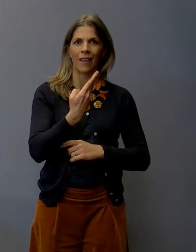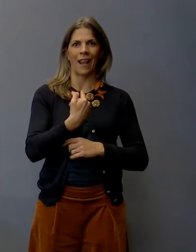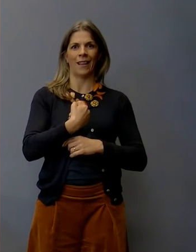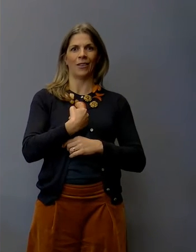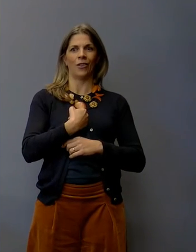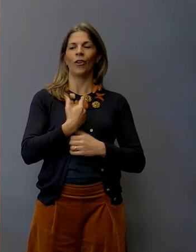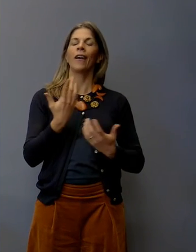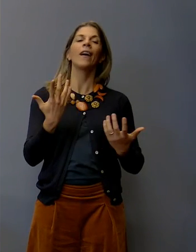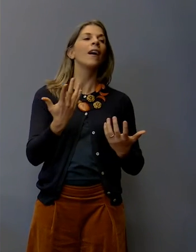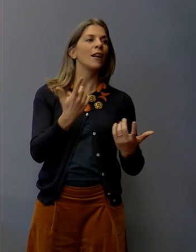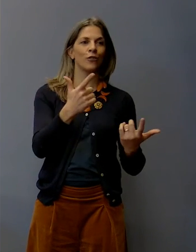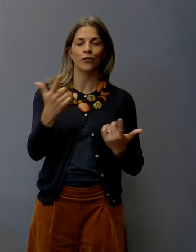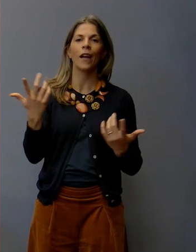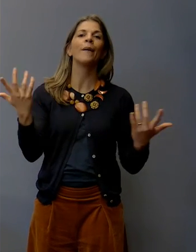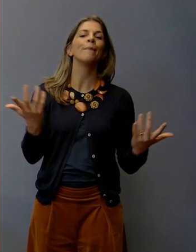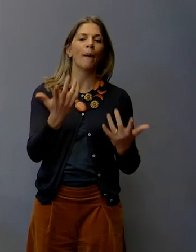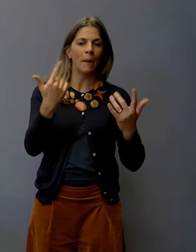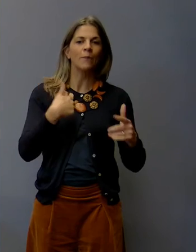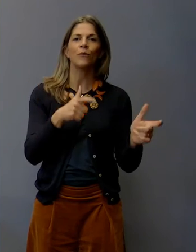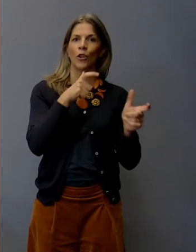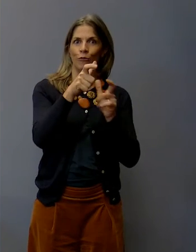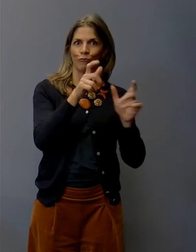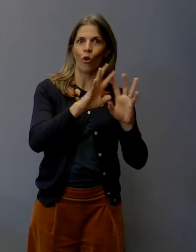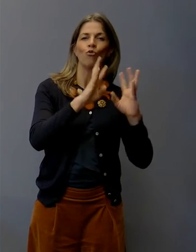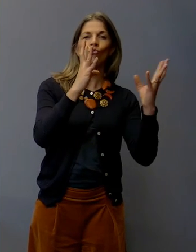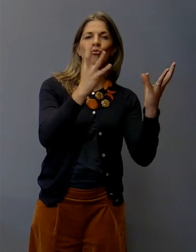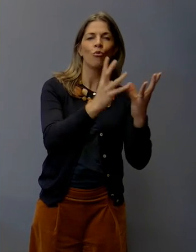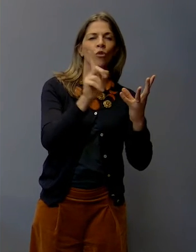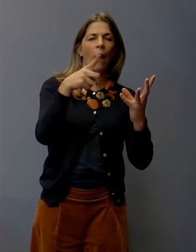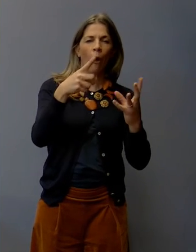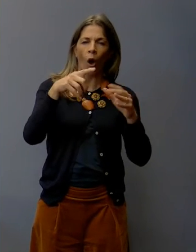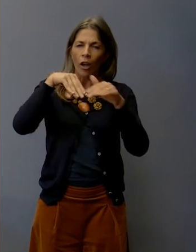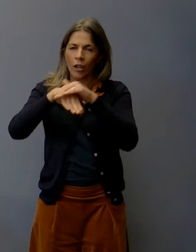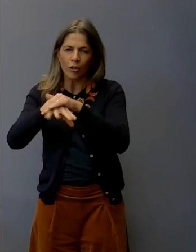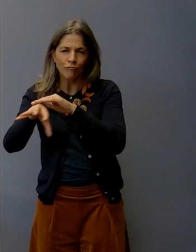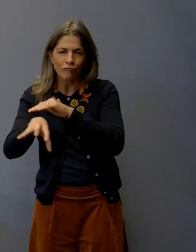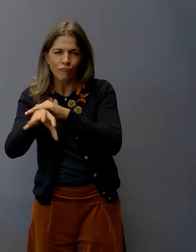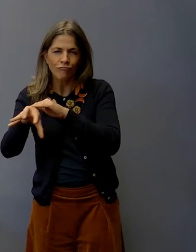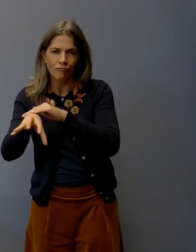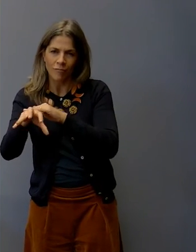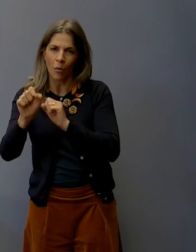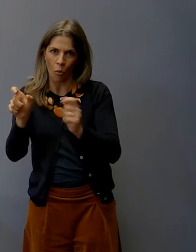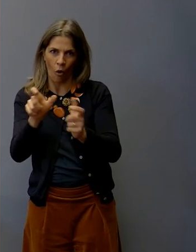poi come dire nelle segrete stanze avrete modo di dibattere perché